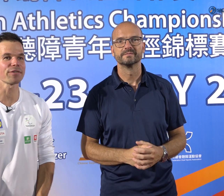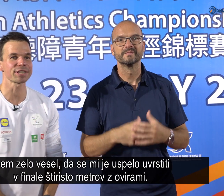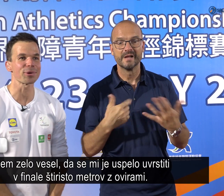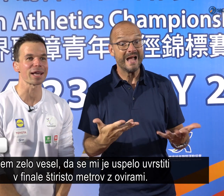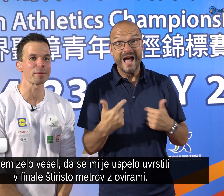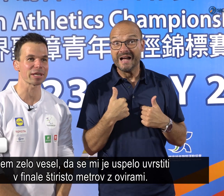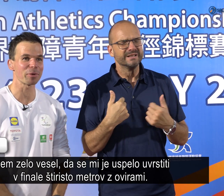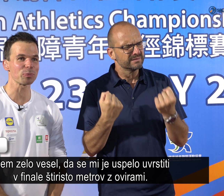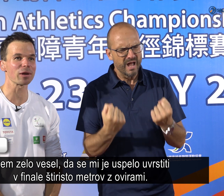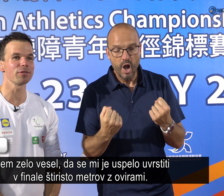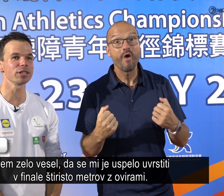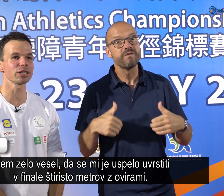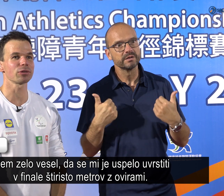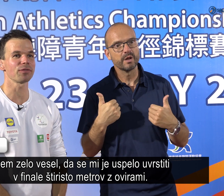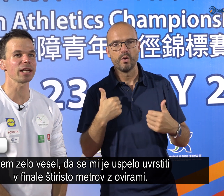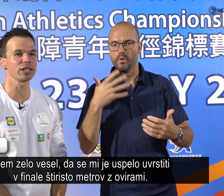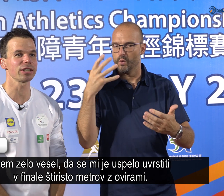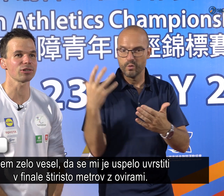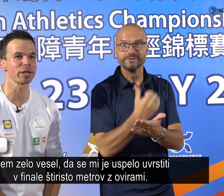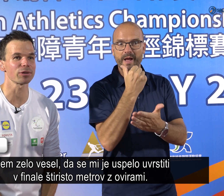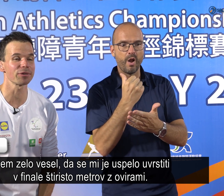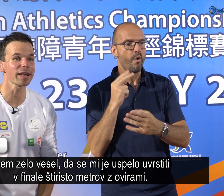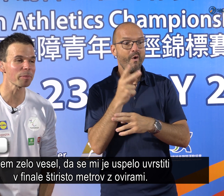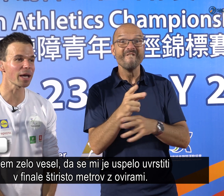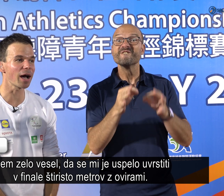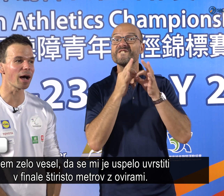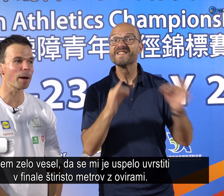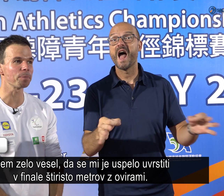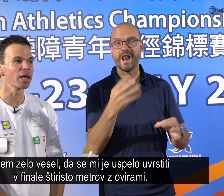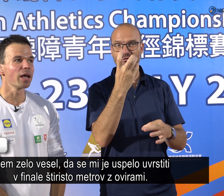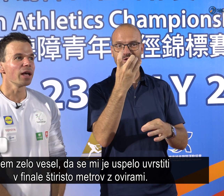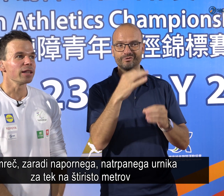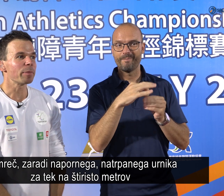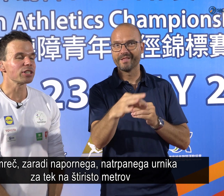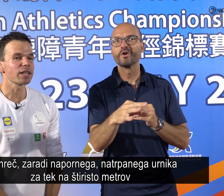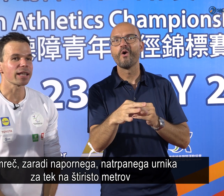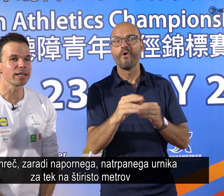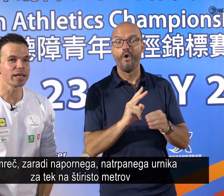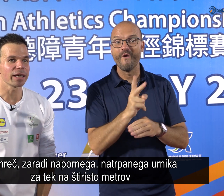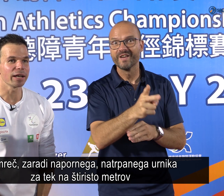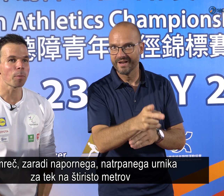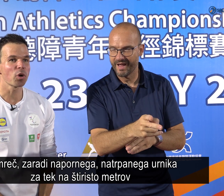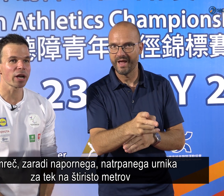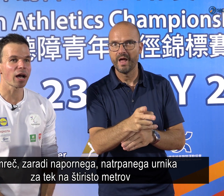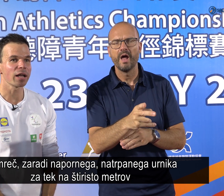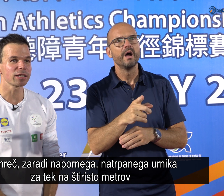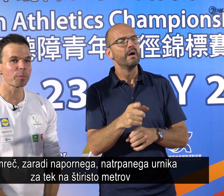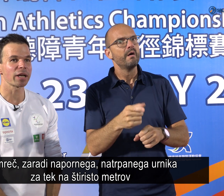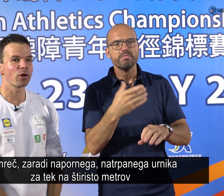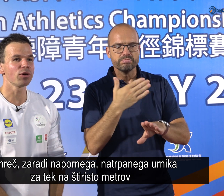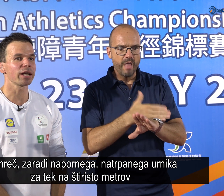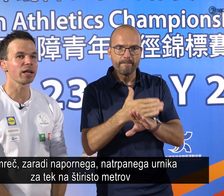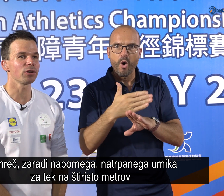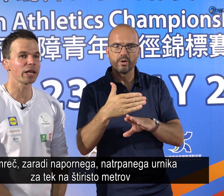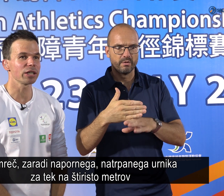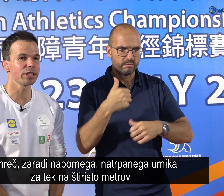Sem zelo vesel, da mi se je uspelo uvrstiti v finale 400 metrov z ovirami. Namreč zaradi napornega,